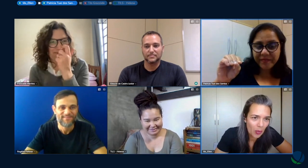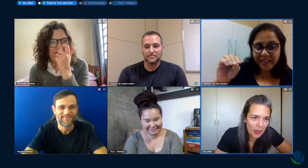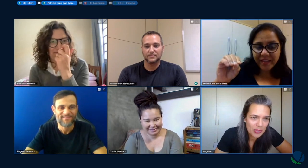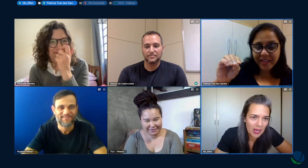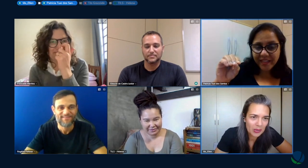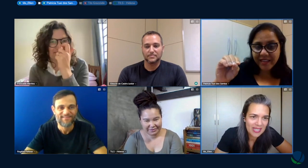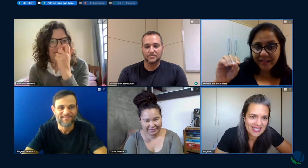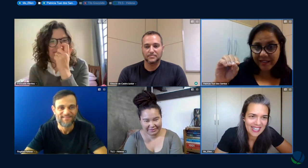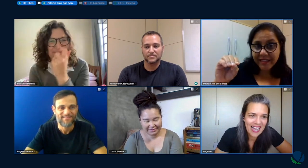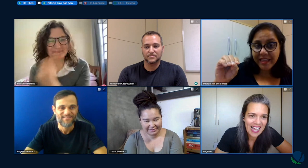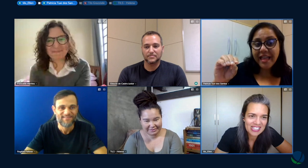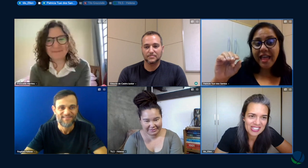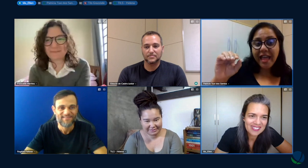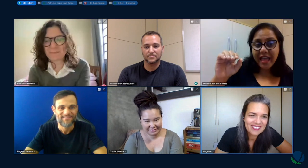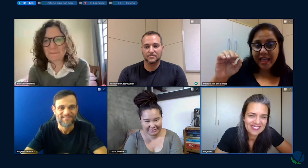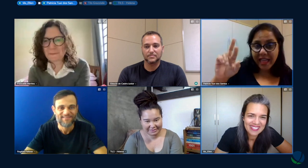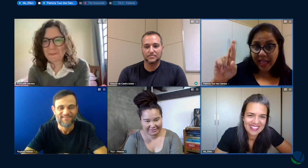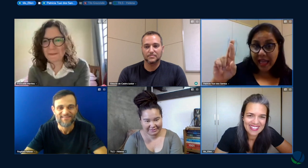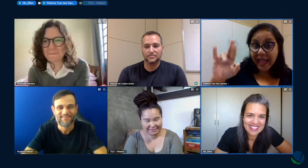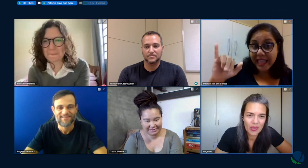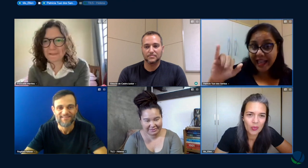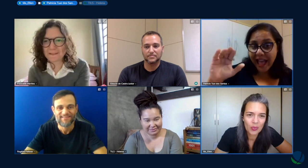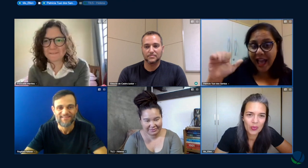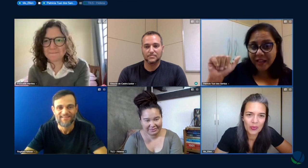Agradecer o pessoal da CECAD,